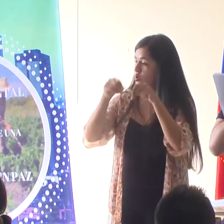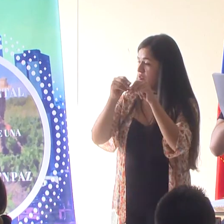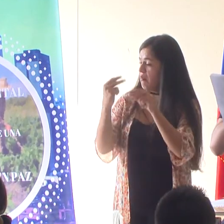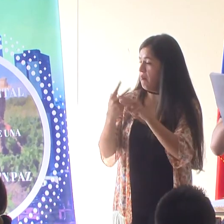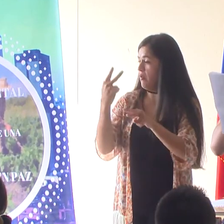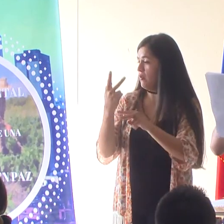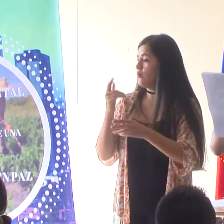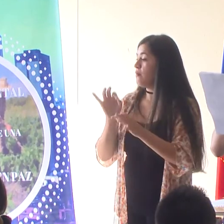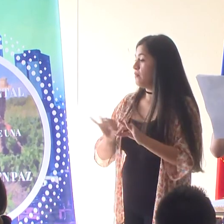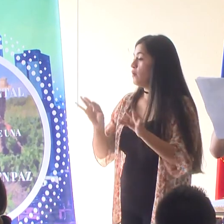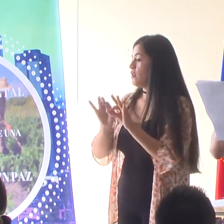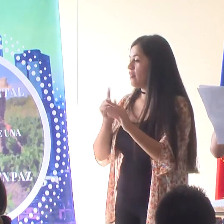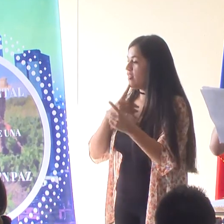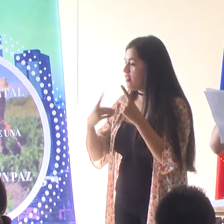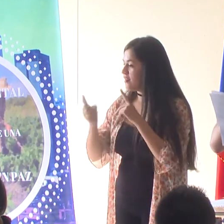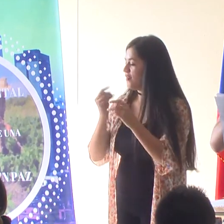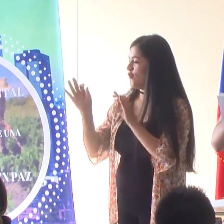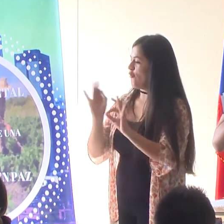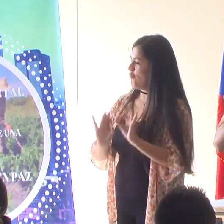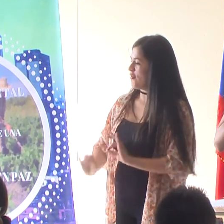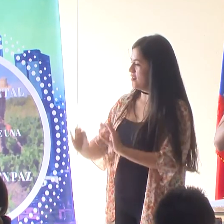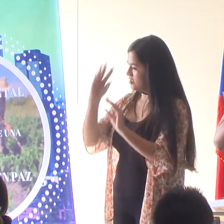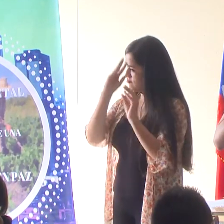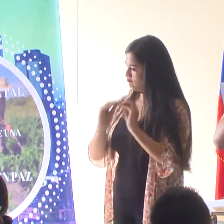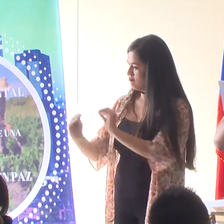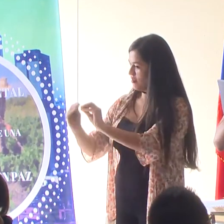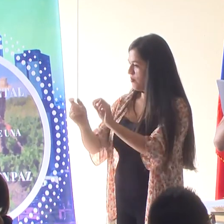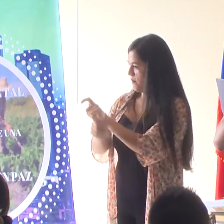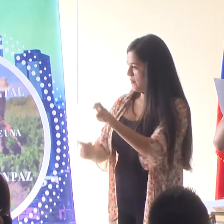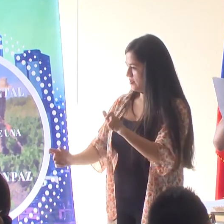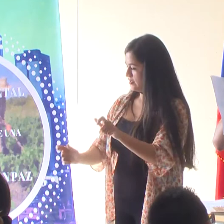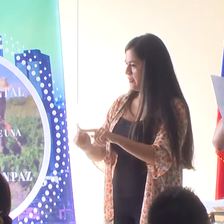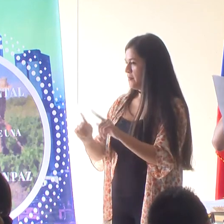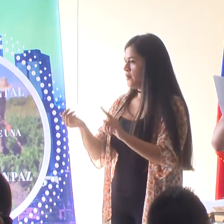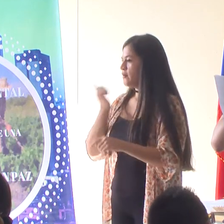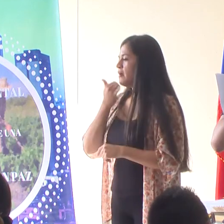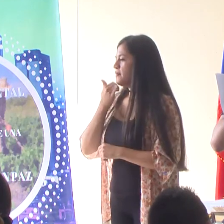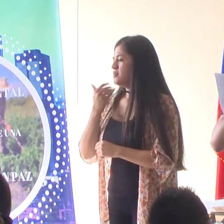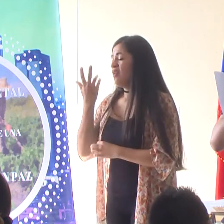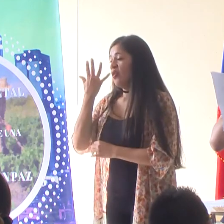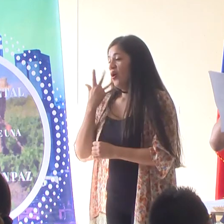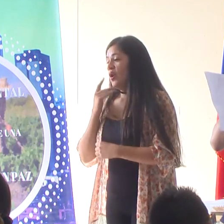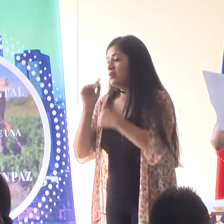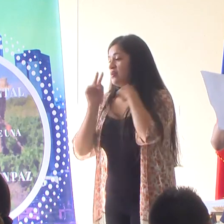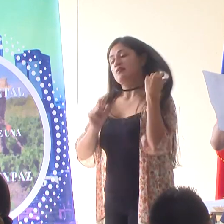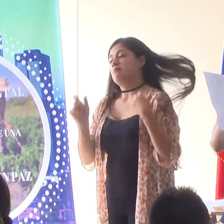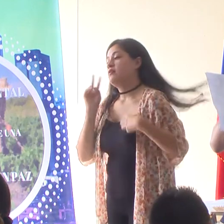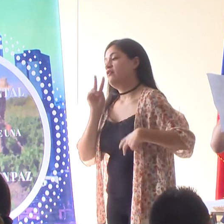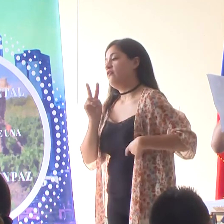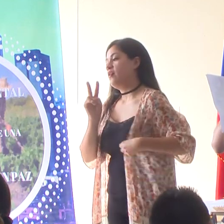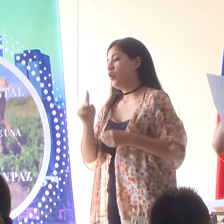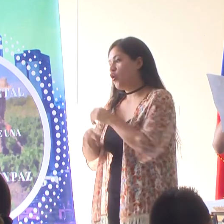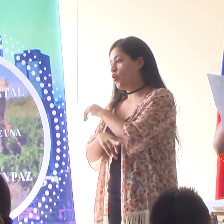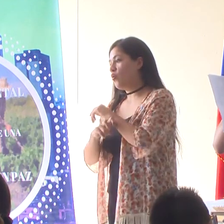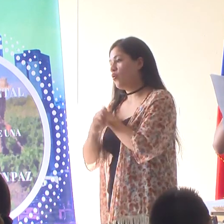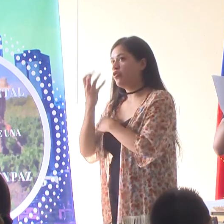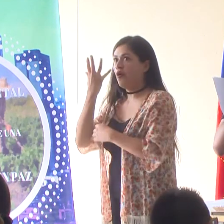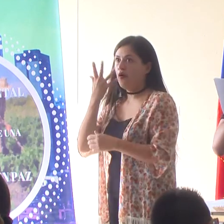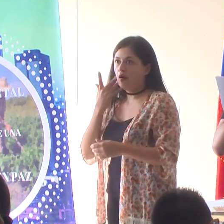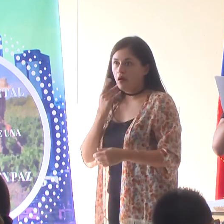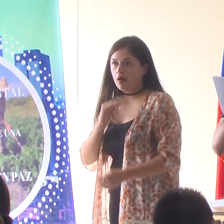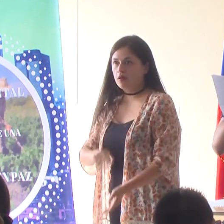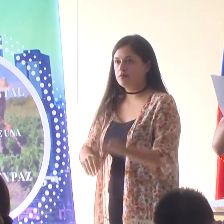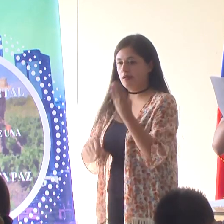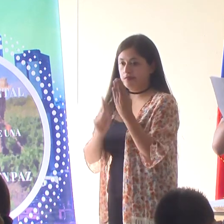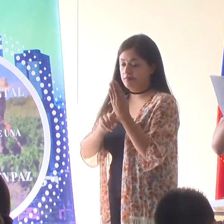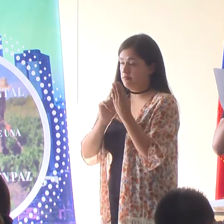diálogo organización y consenso a pesar de la caricatura cotidiana del escandaloso robo de celulares de alta gama o